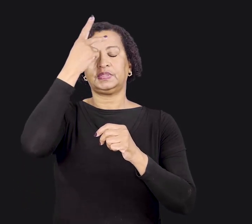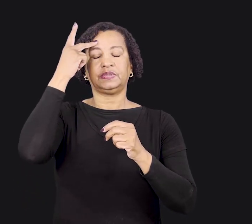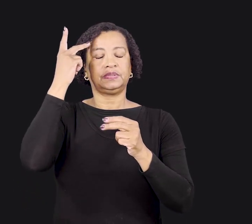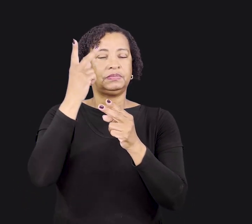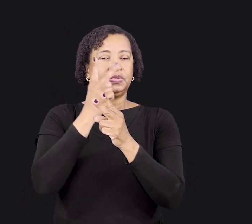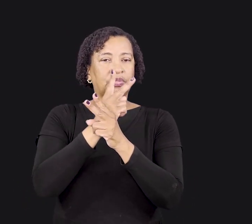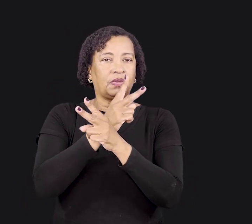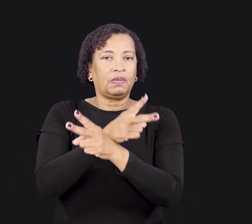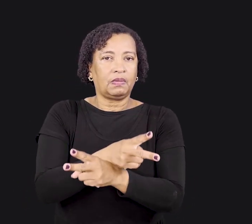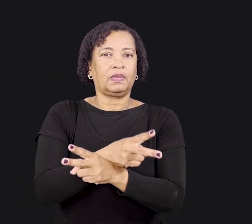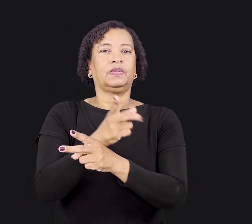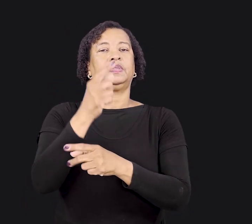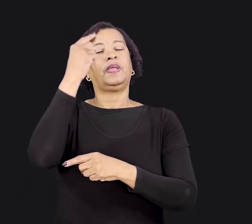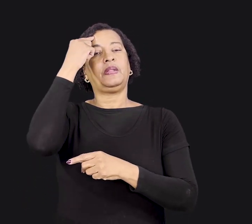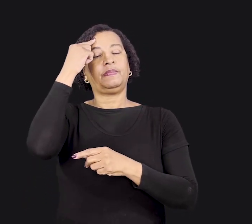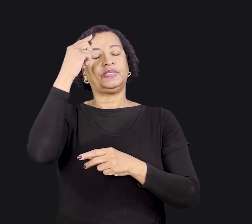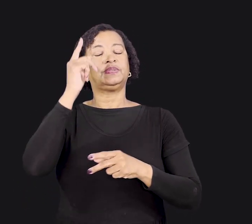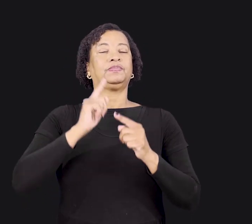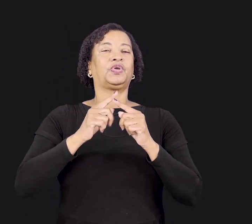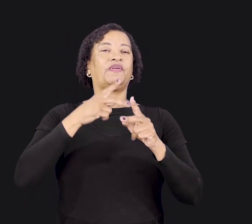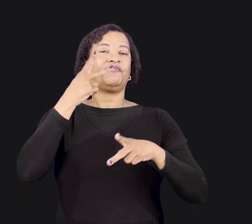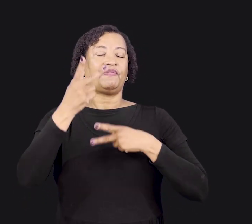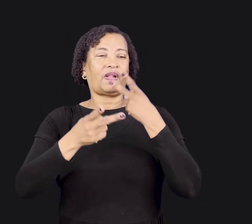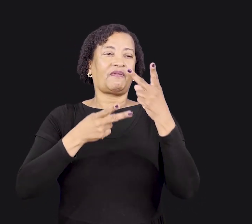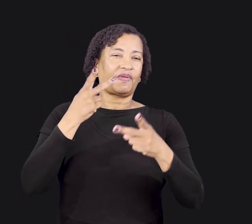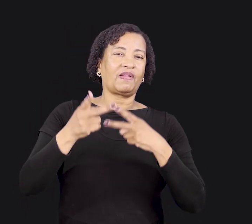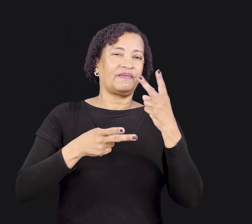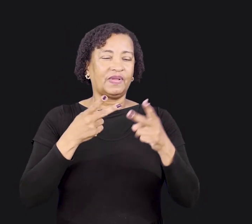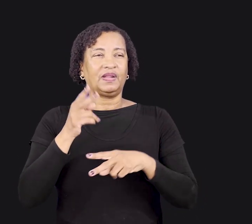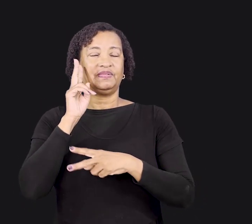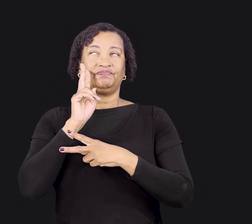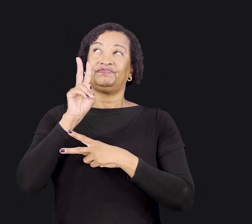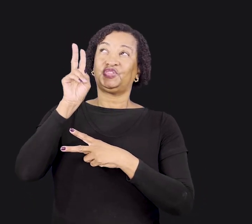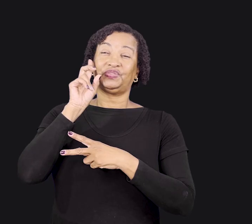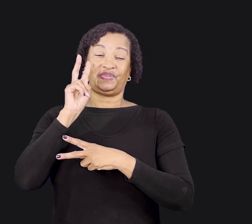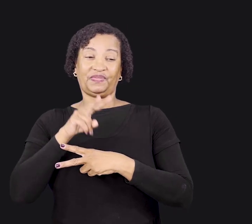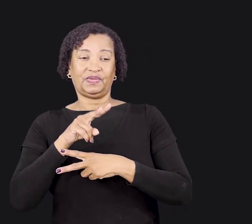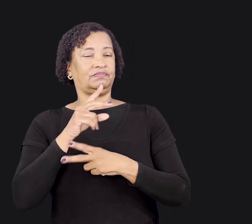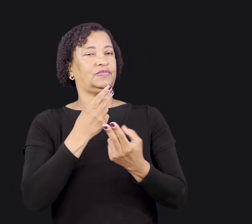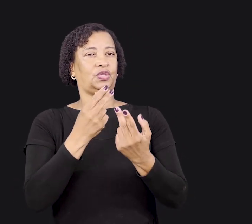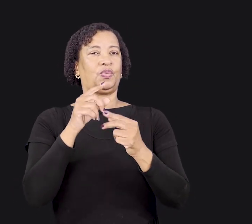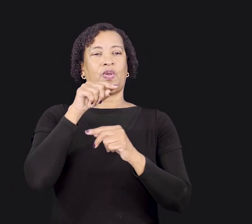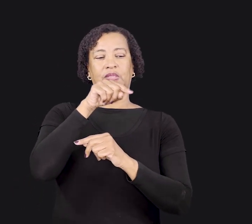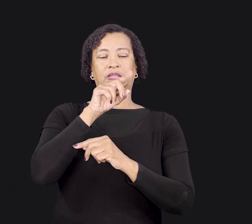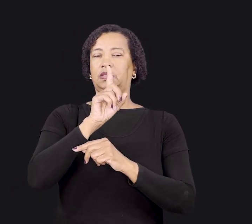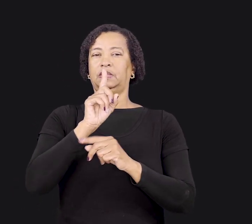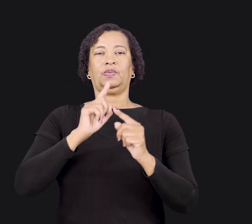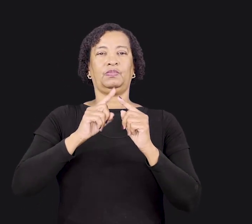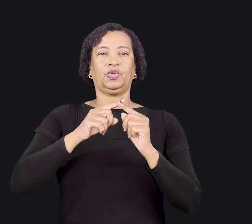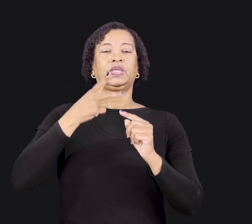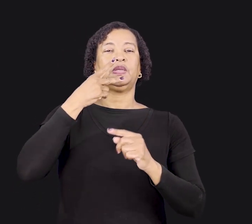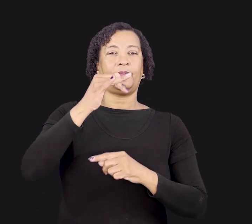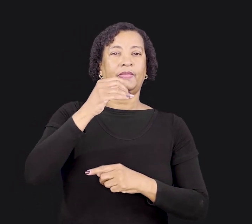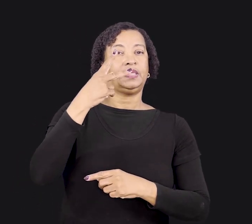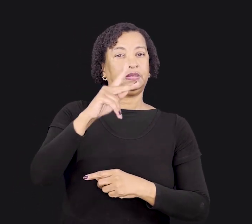pagãos. Eles pensam que por muito falarem serão ouvidos. Não sejam iguais a eles, porque o seu pai sabe do que vocês